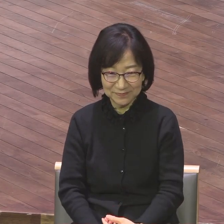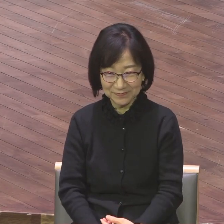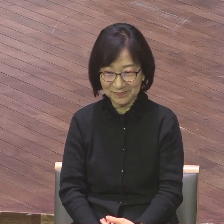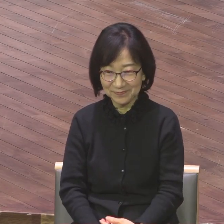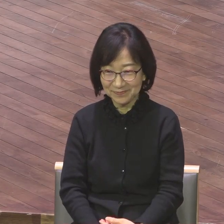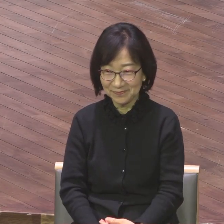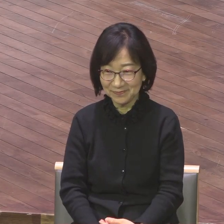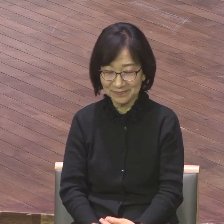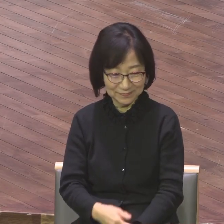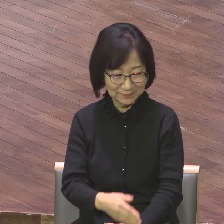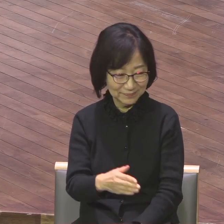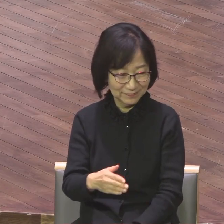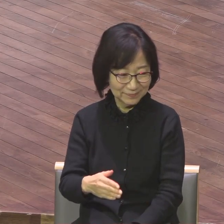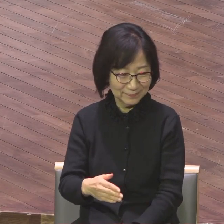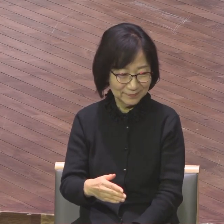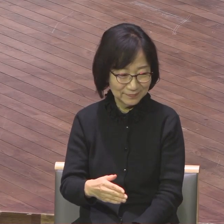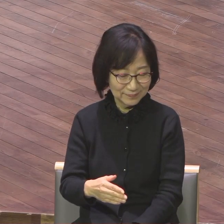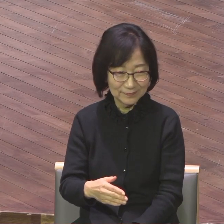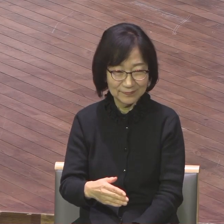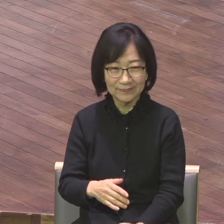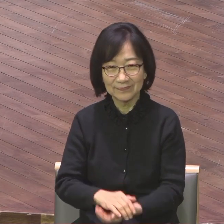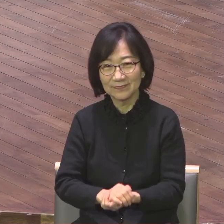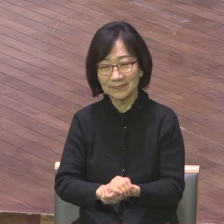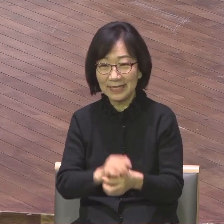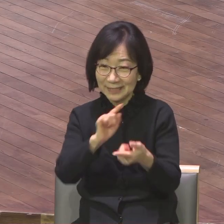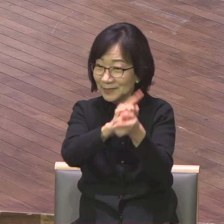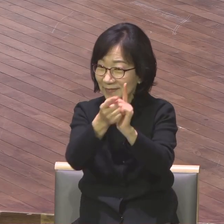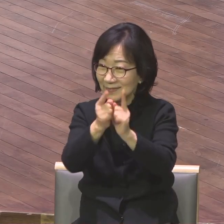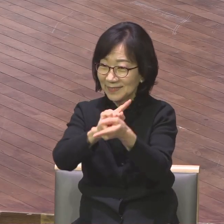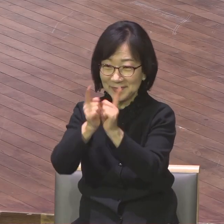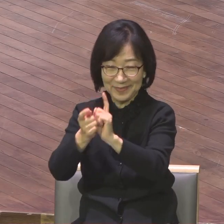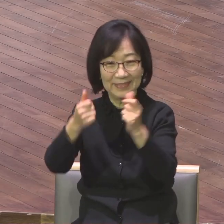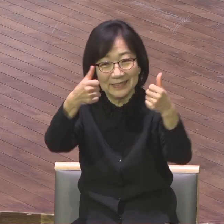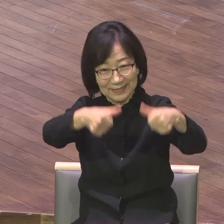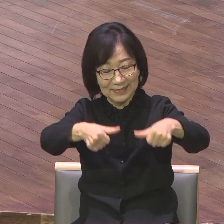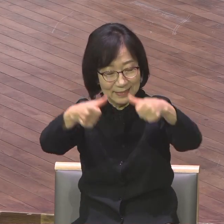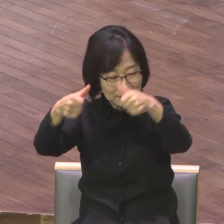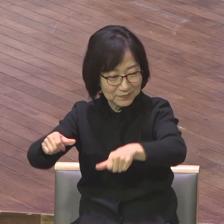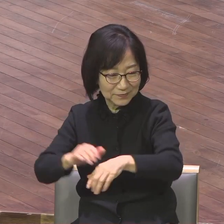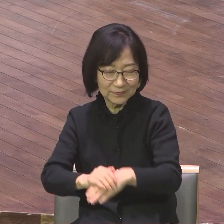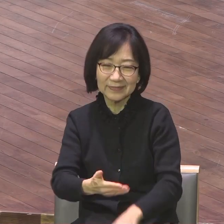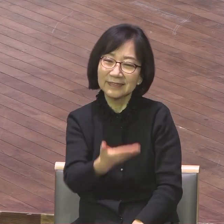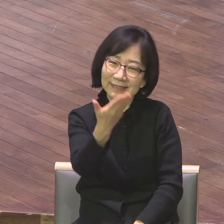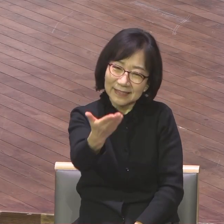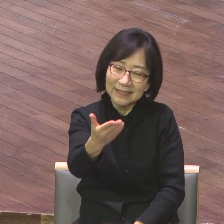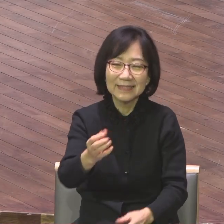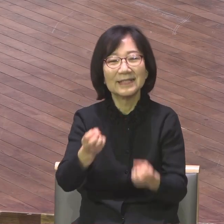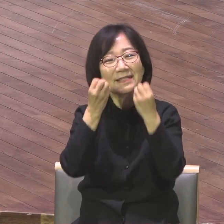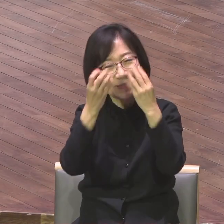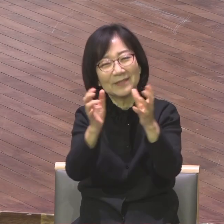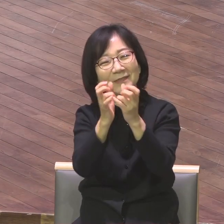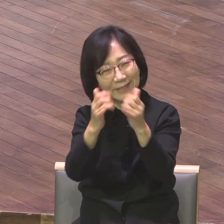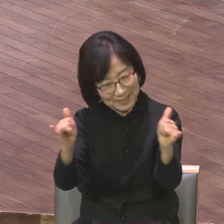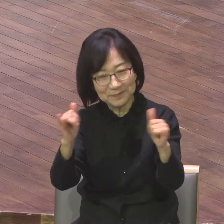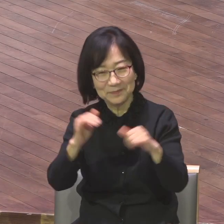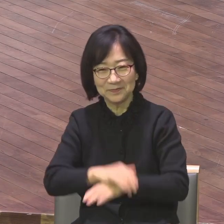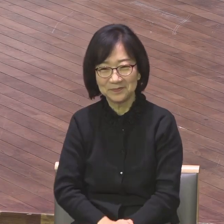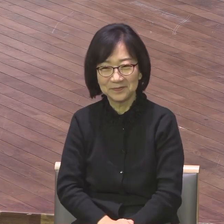성도들도 국내 우리 부경교회를 비롯한 성도들 같이 서로 인사합시다. 성도님은 새로운